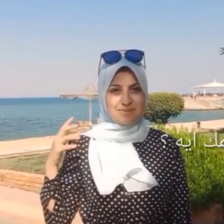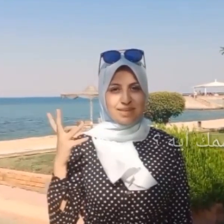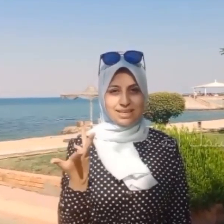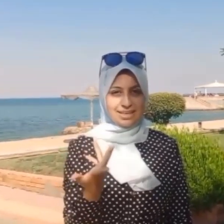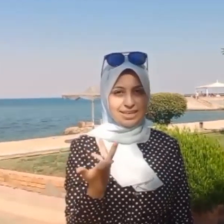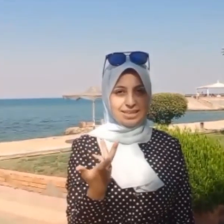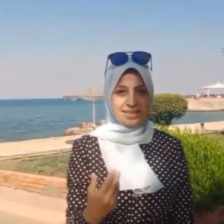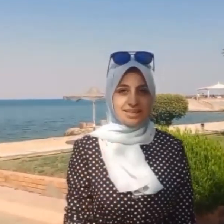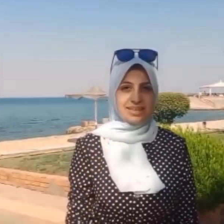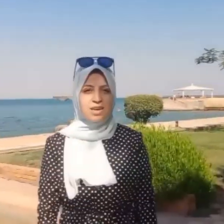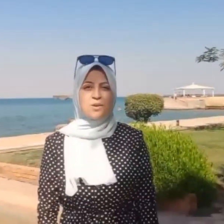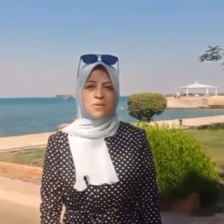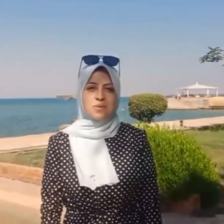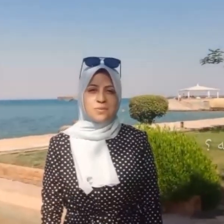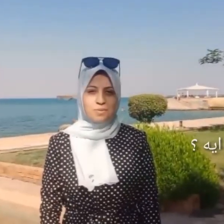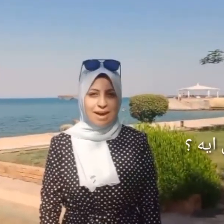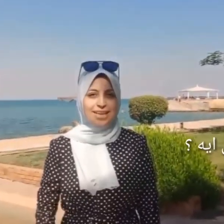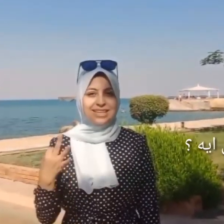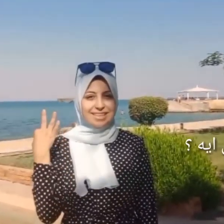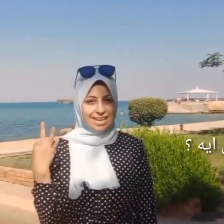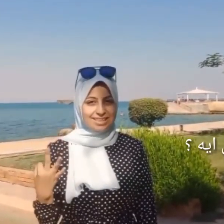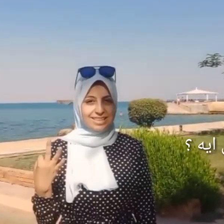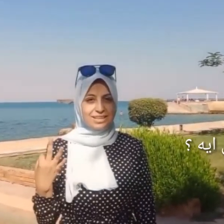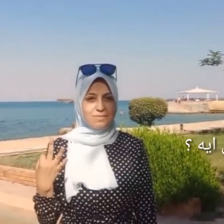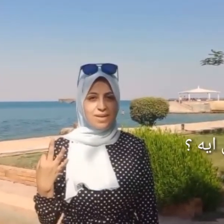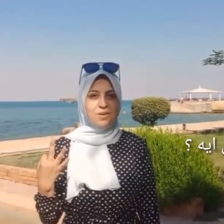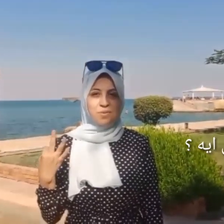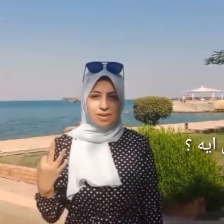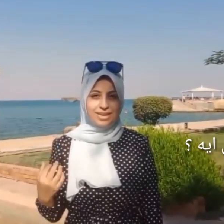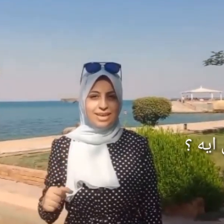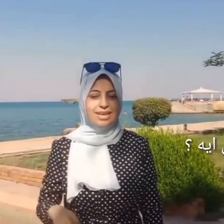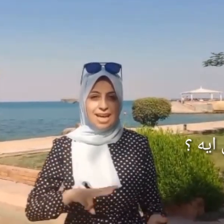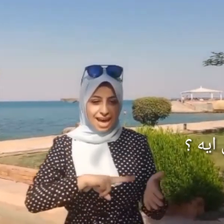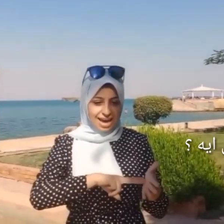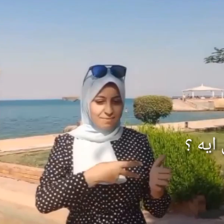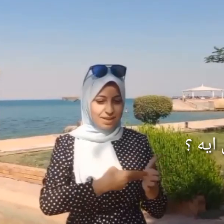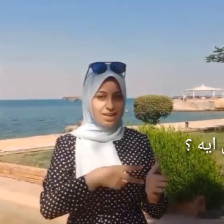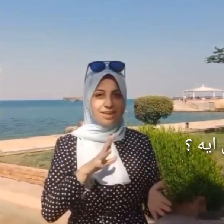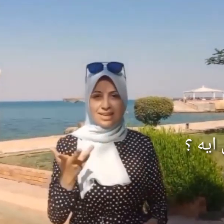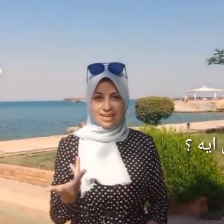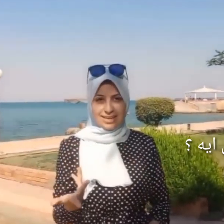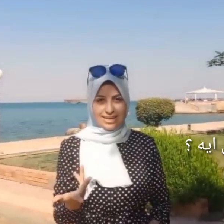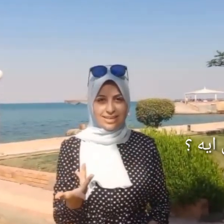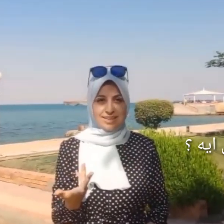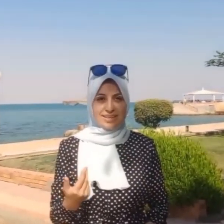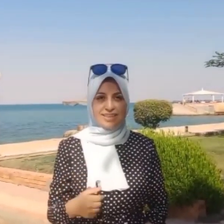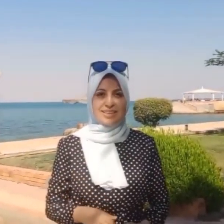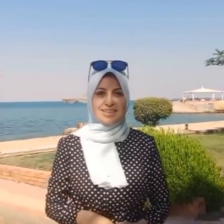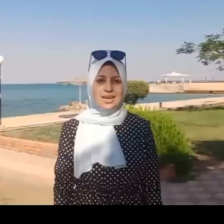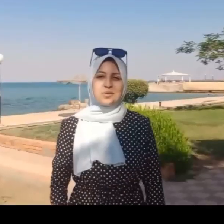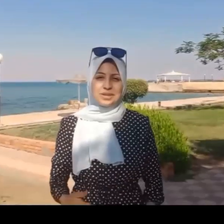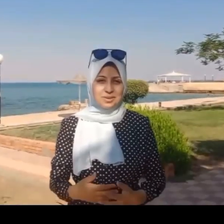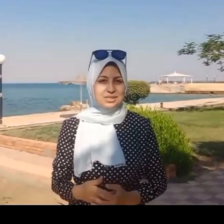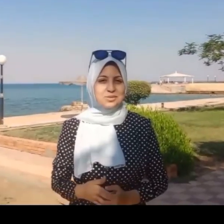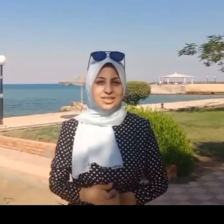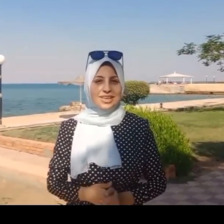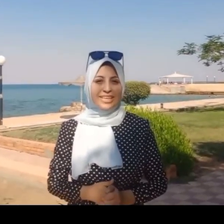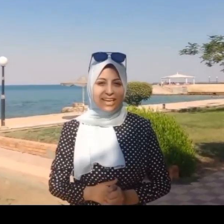اسمك ايه؟ ومعانا تالت كلمة وهي عامل ايه؟ ودلوقتي وصلنا لنهاية